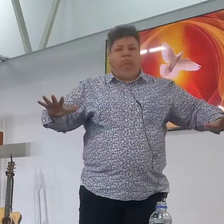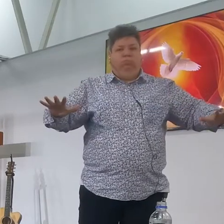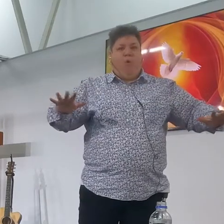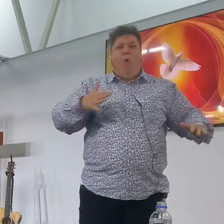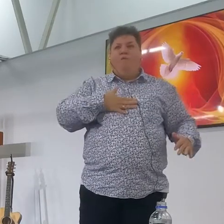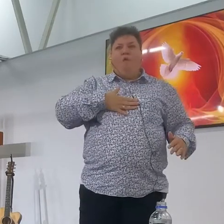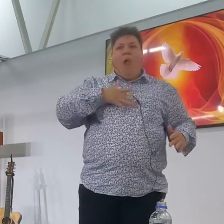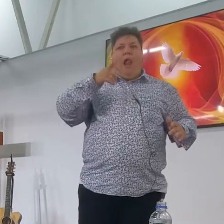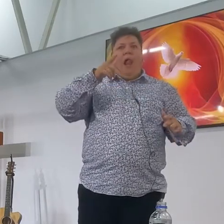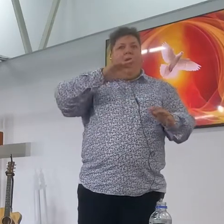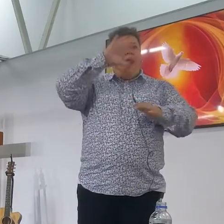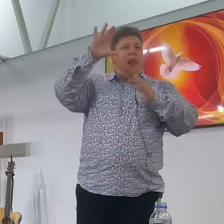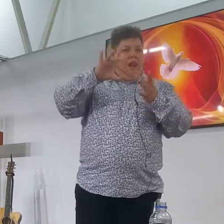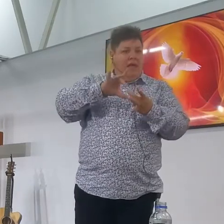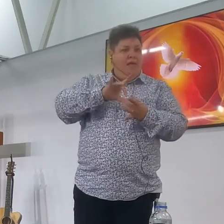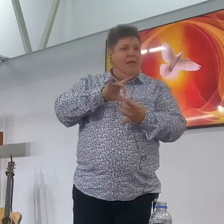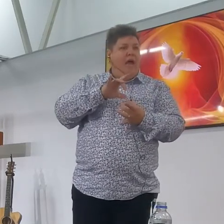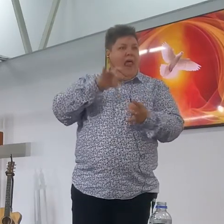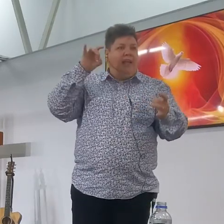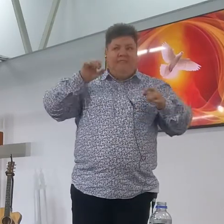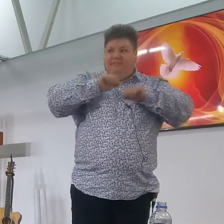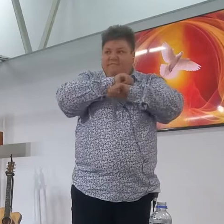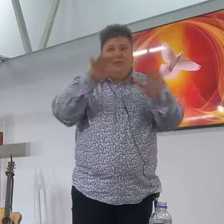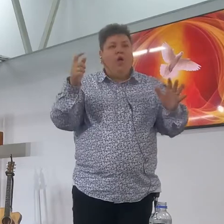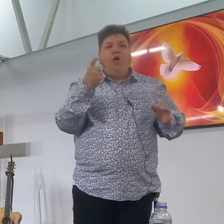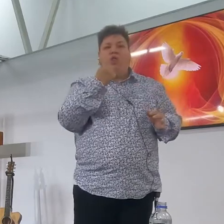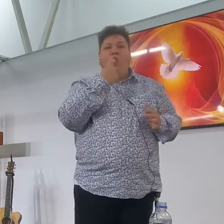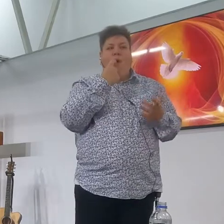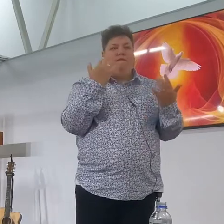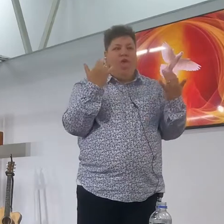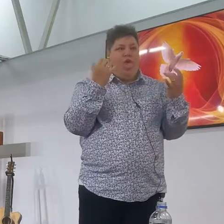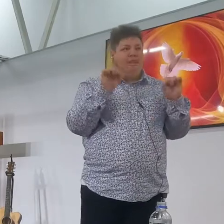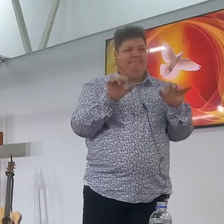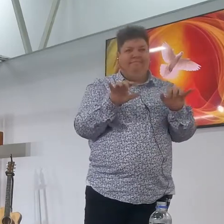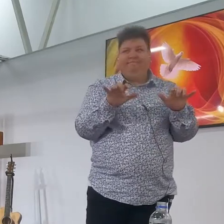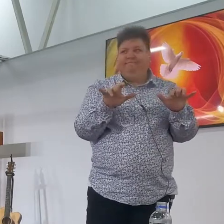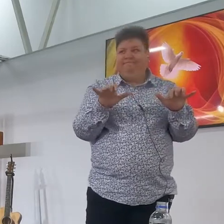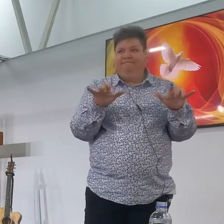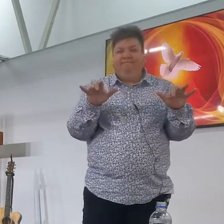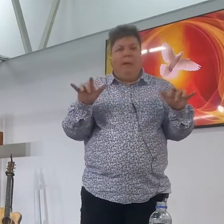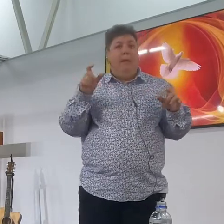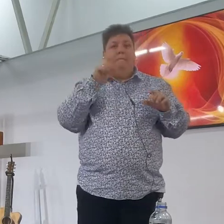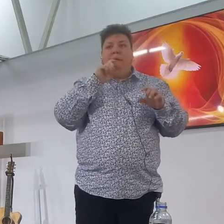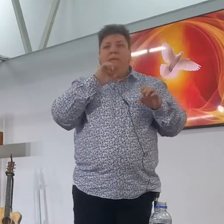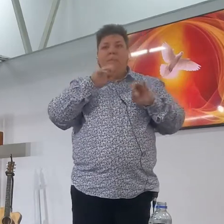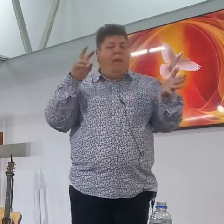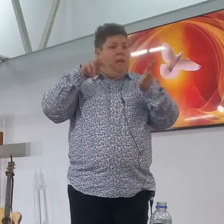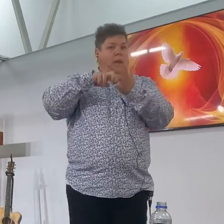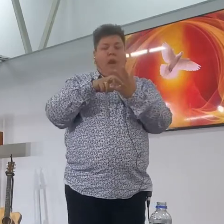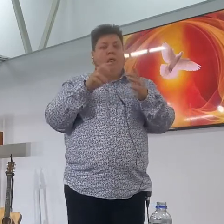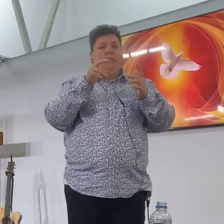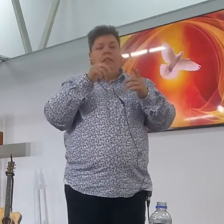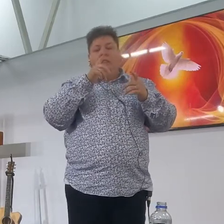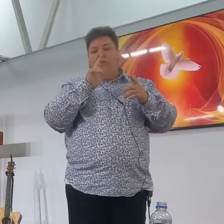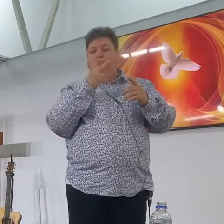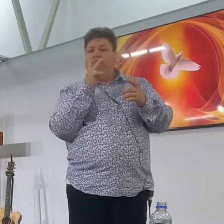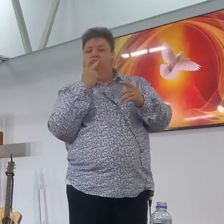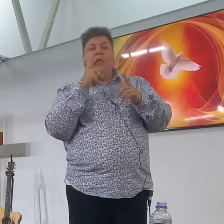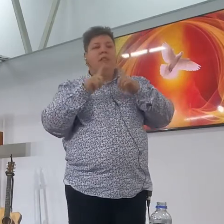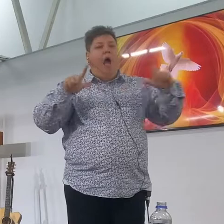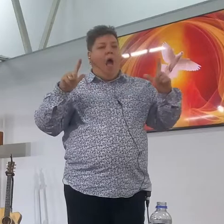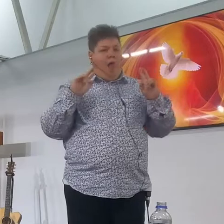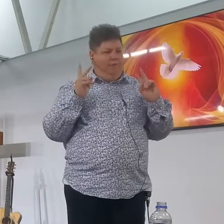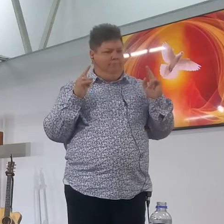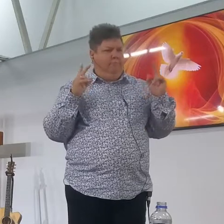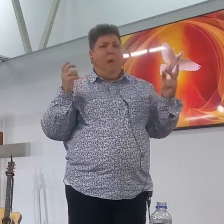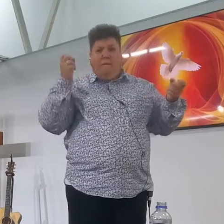word uitgestort, dis die tonge van vuur, wil al die goeders wat aangaan, en die volgende oomblik begin die mense in tale praat, en dit is soos regtig verstaanbare